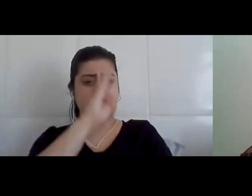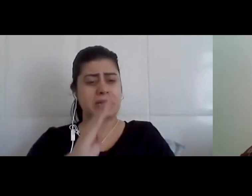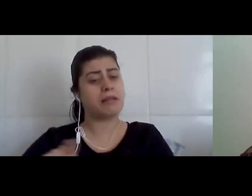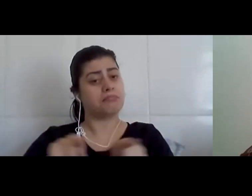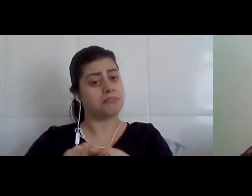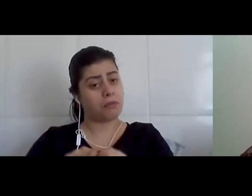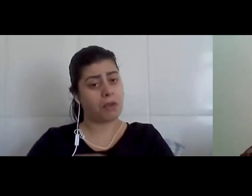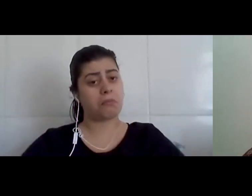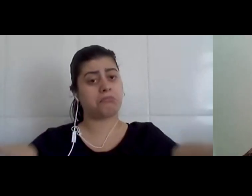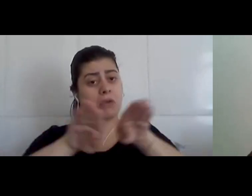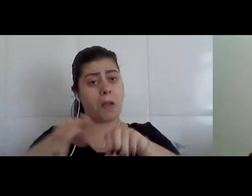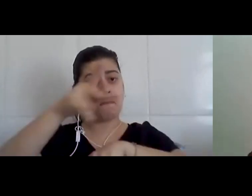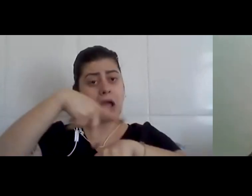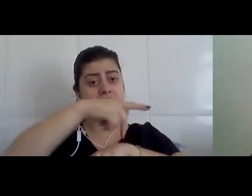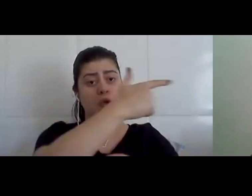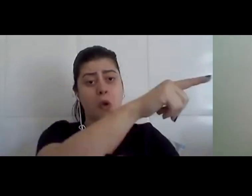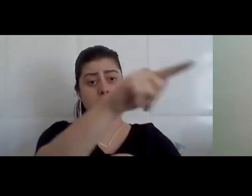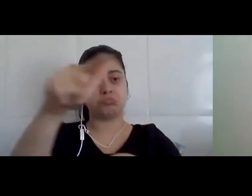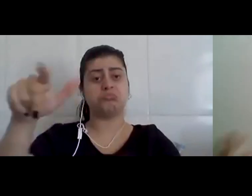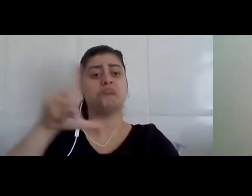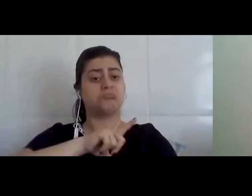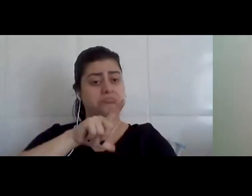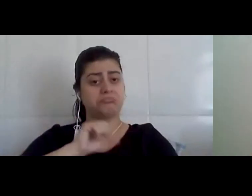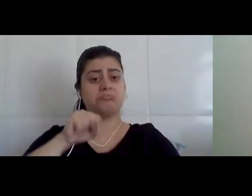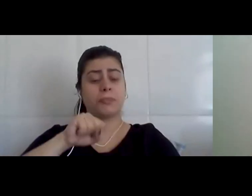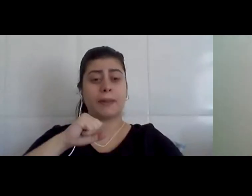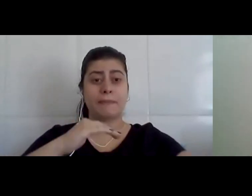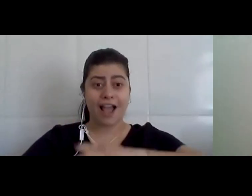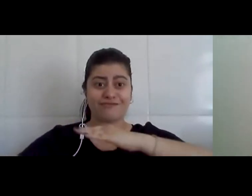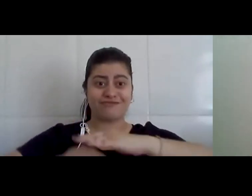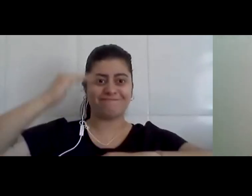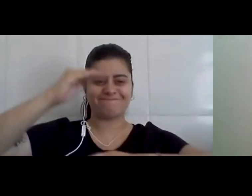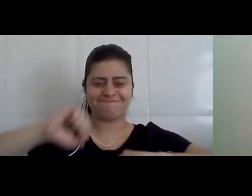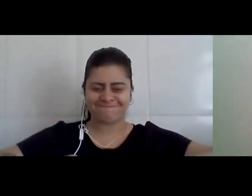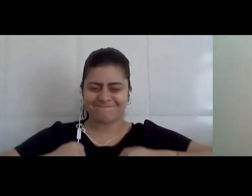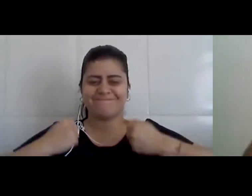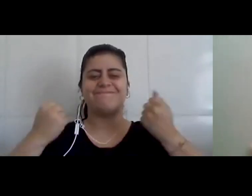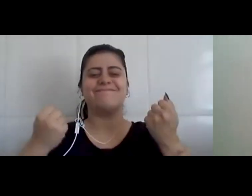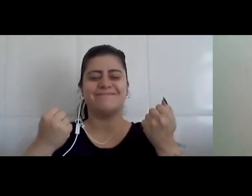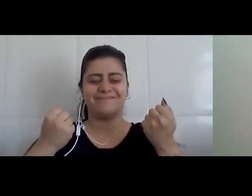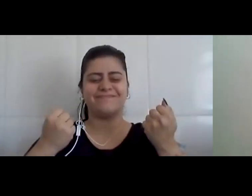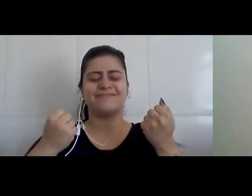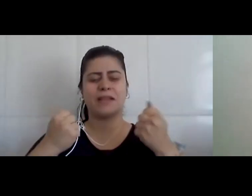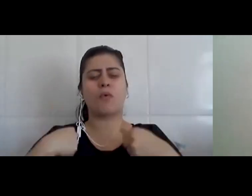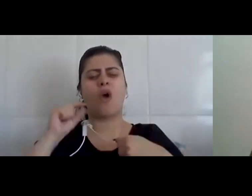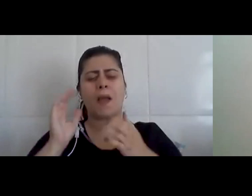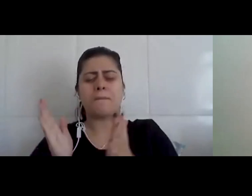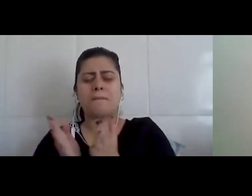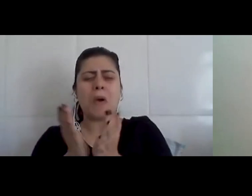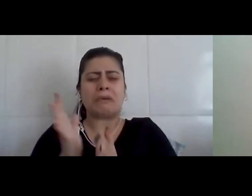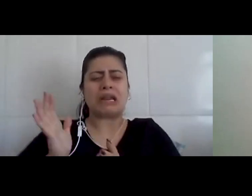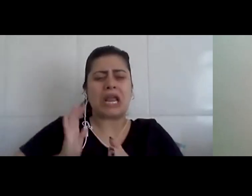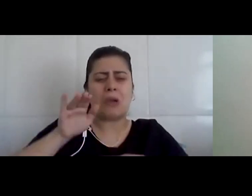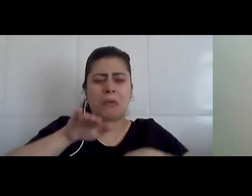para a gente avançar na superação, né? das desigualdades sociais, da